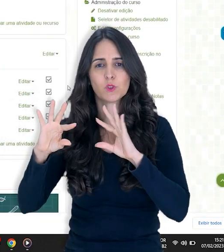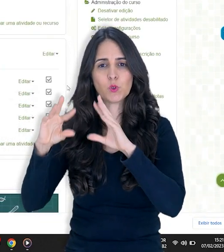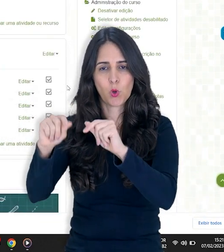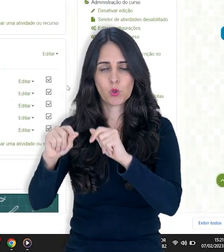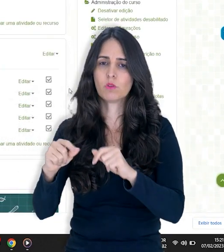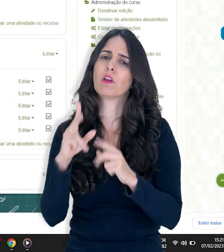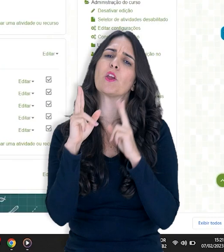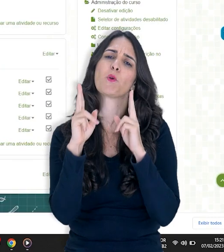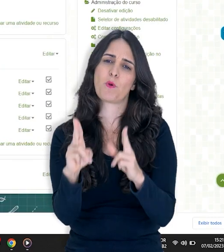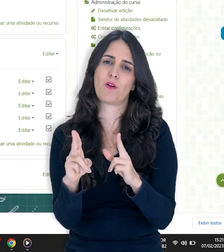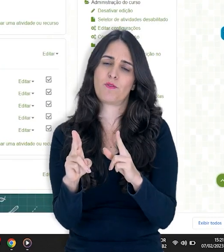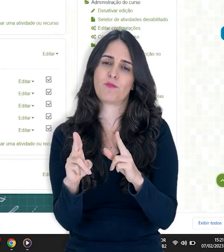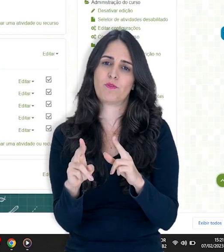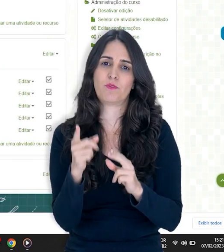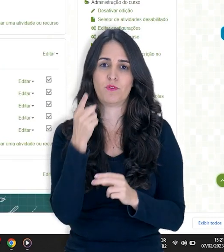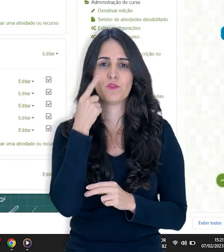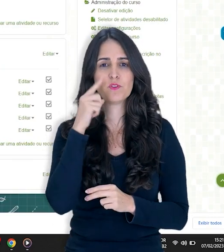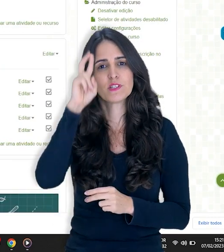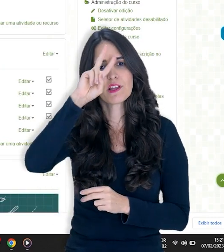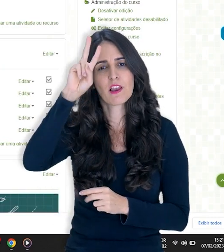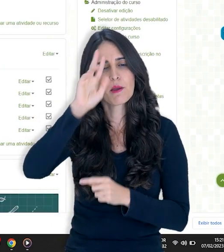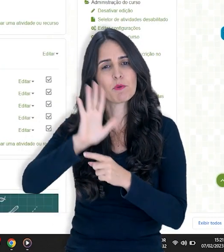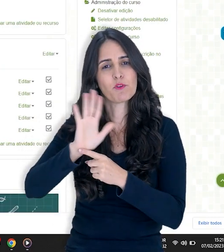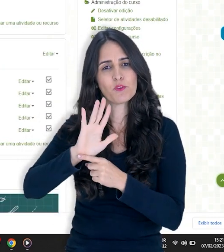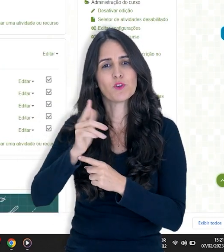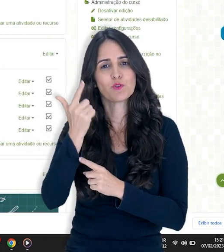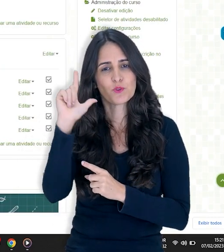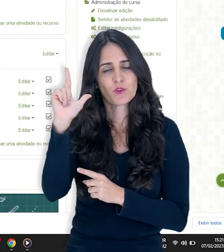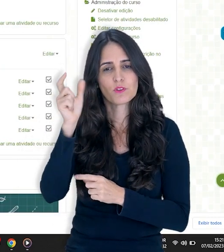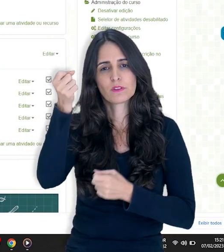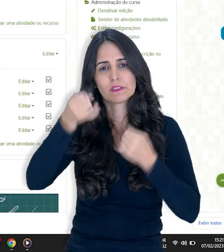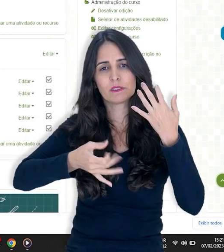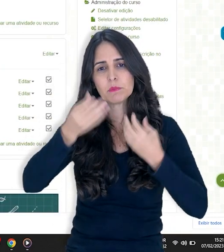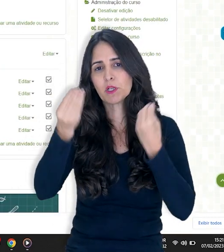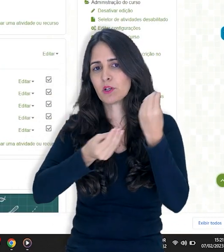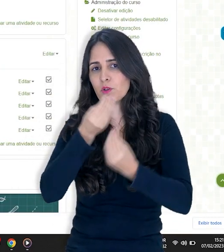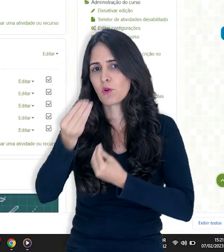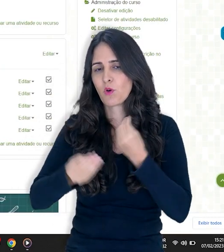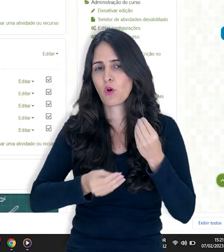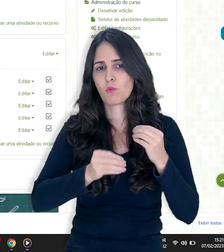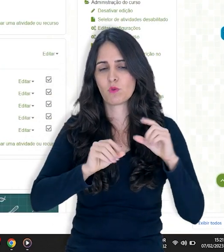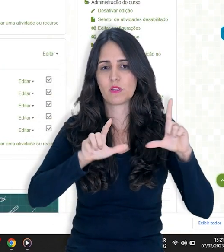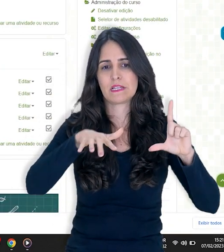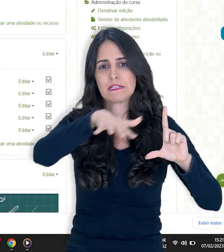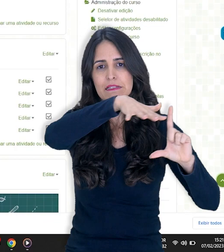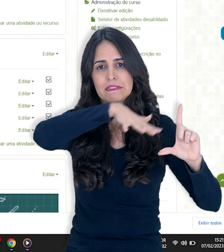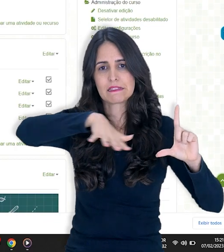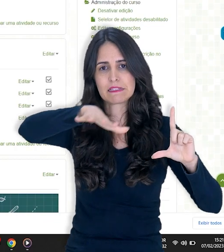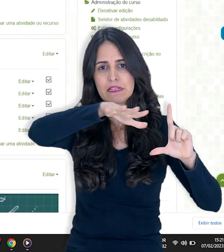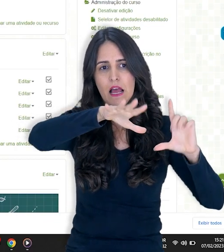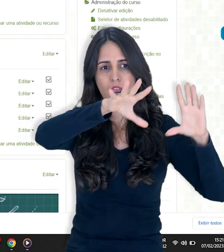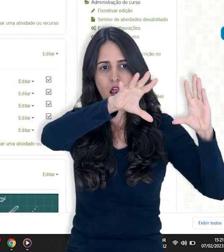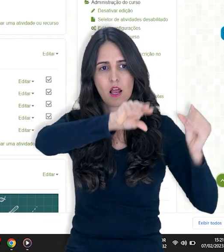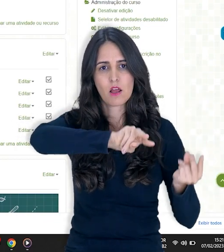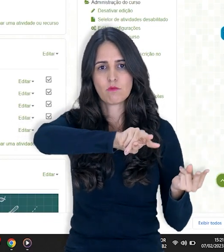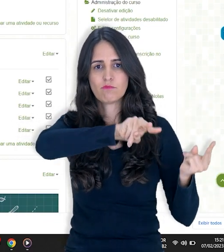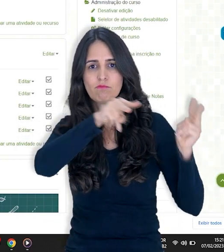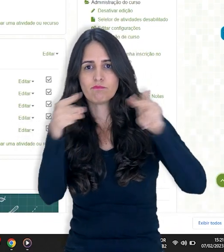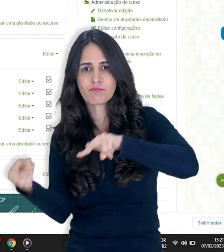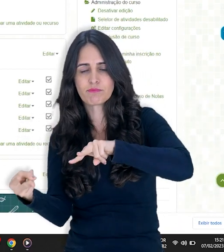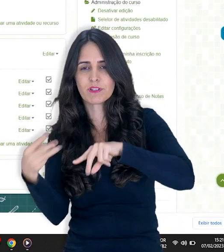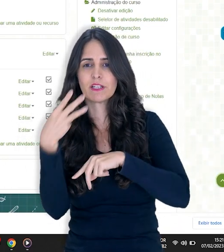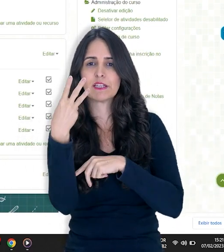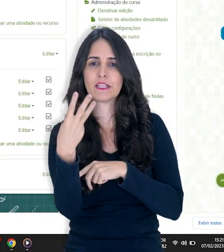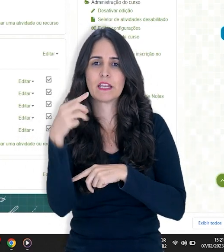uma atividade só. A gente vai em backup, se você viu o vídeo anterior sobre como levar uma sala inteira do